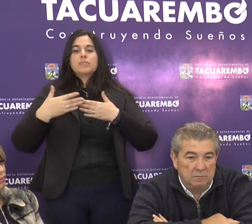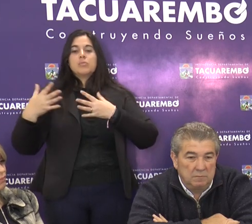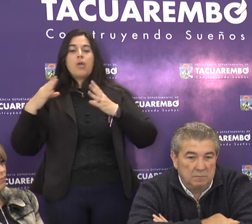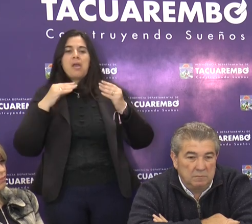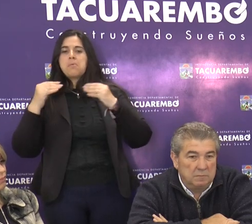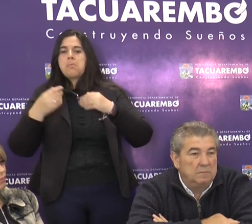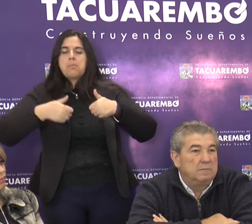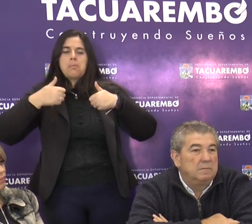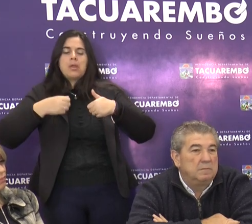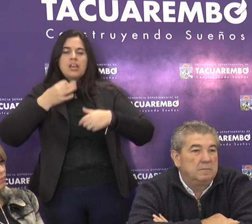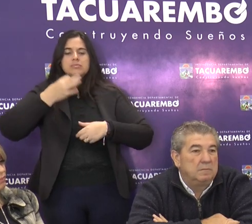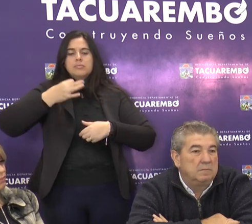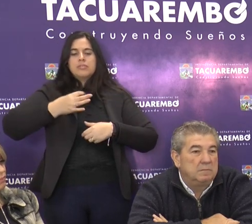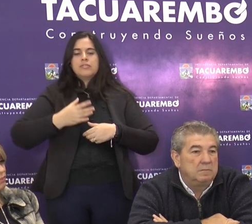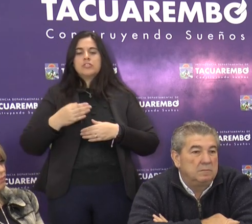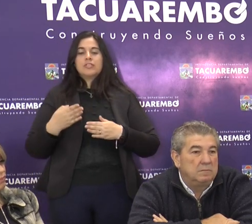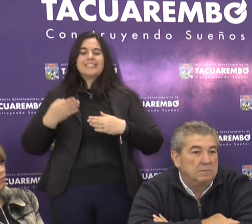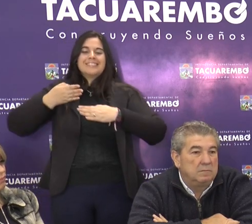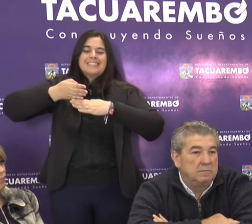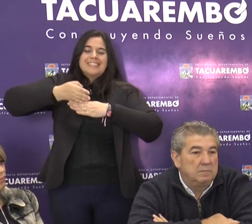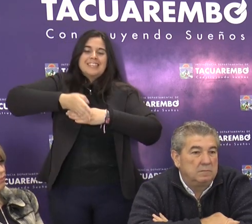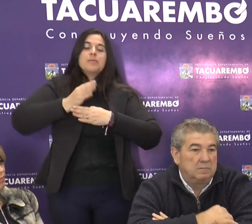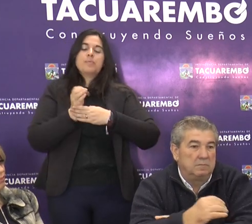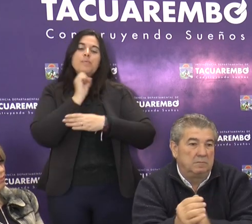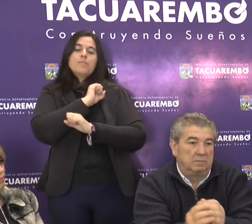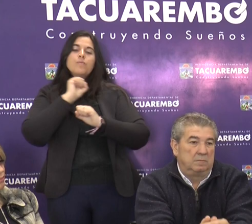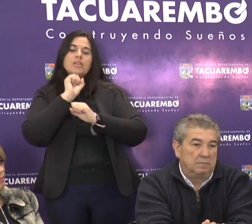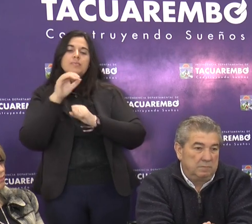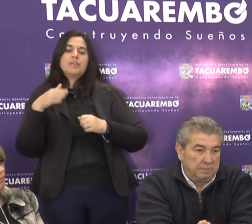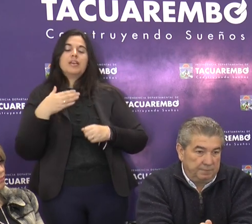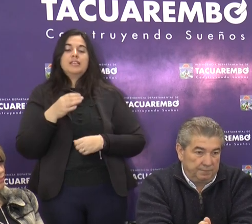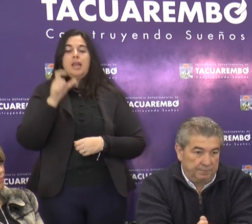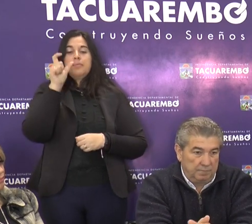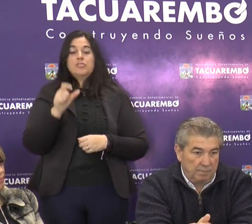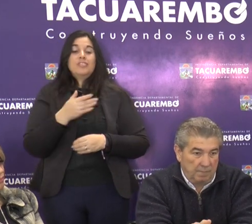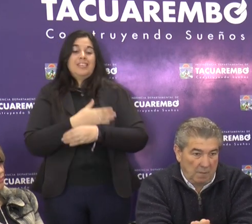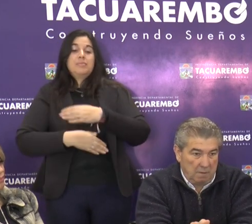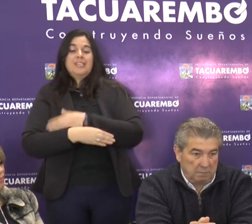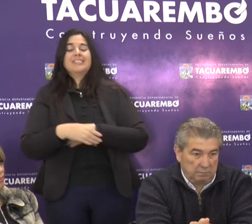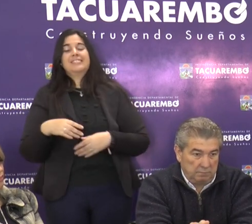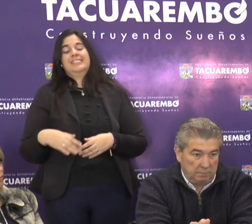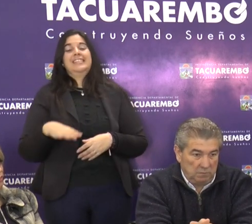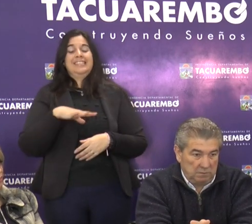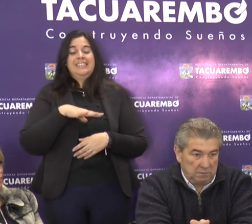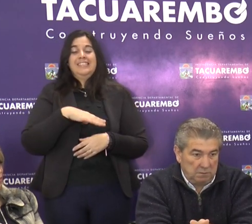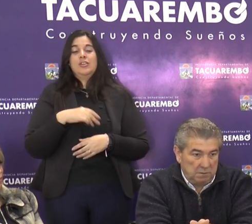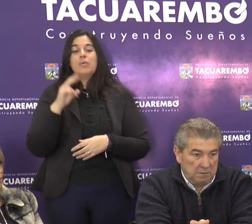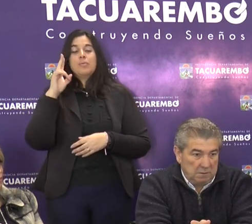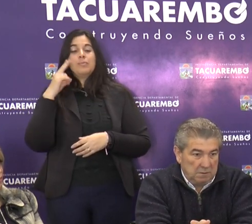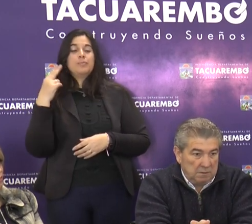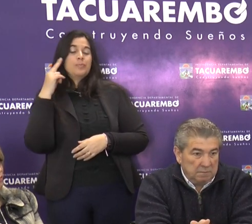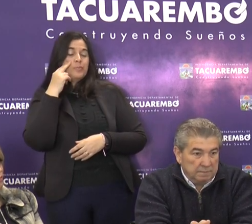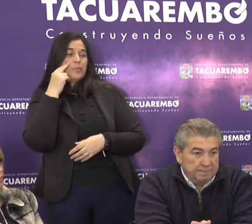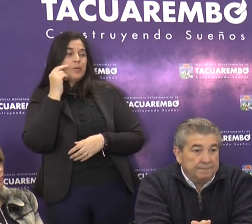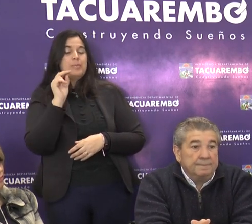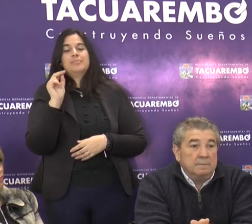derribar las barreras. Como digo, el discapacitado ya tiene un tremendo problema para que el Estado, de alguna